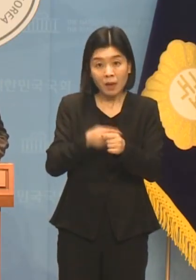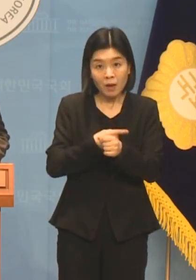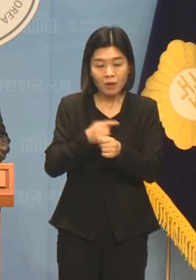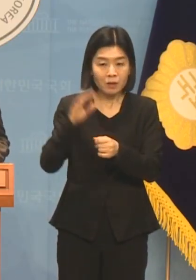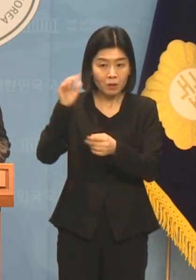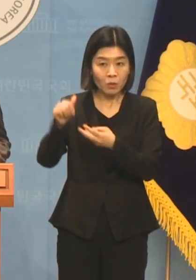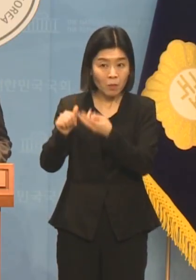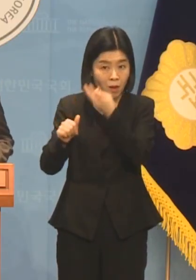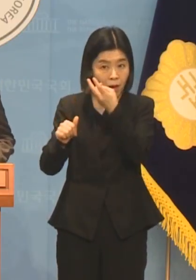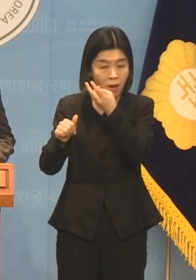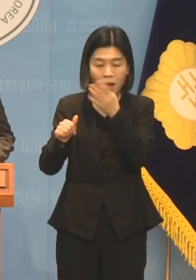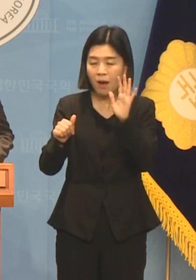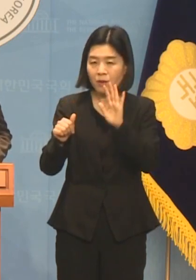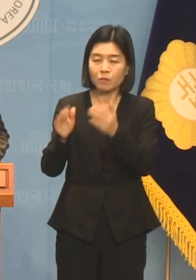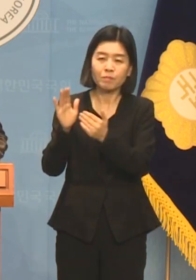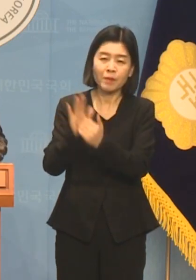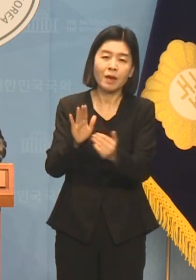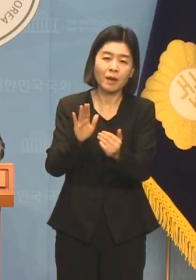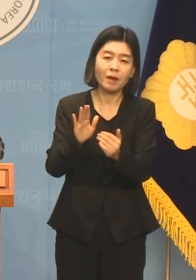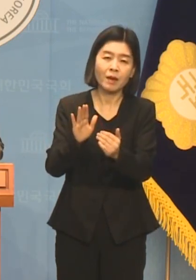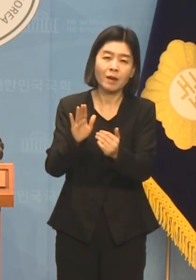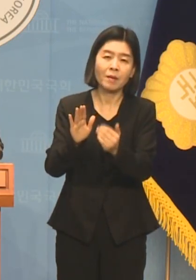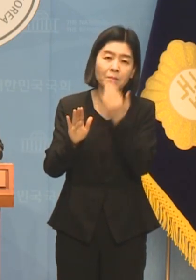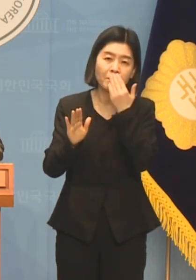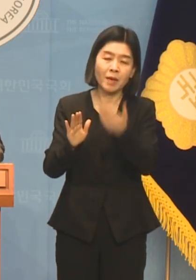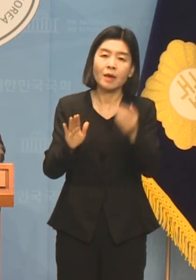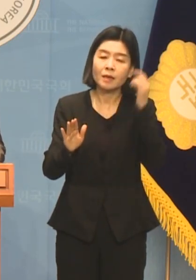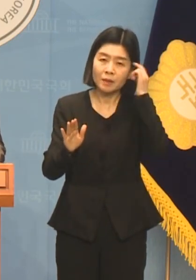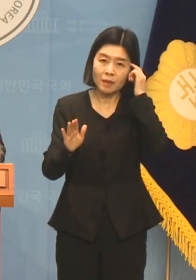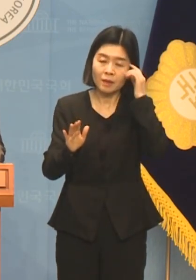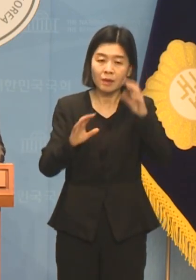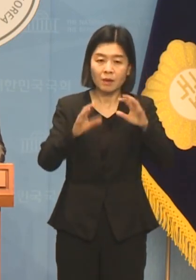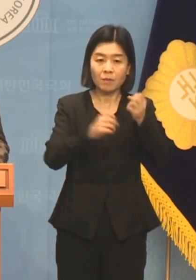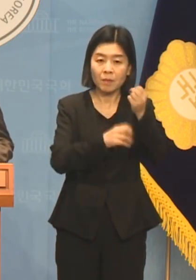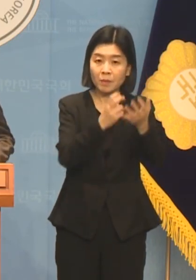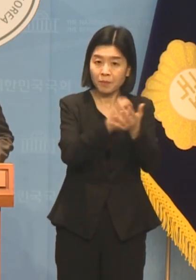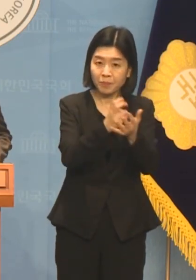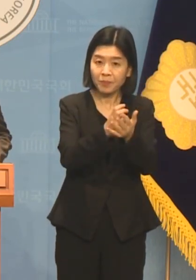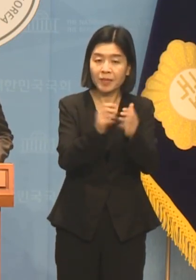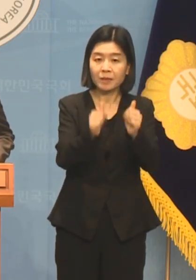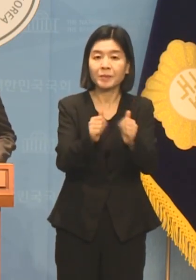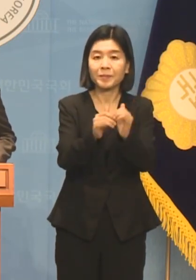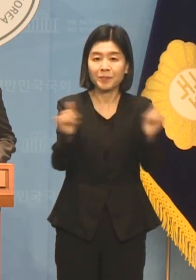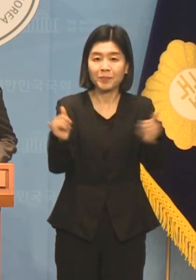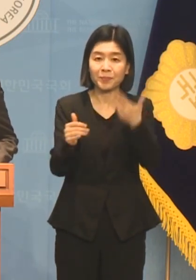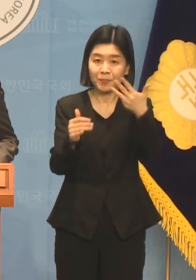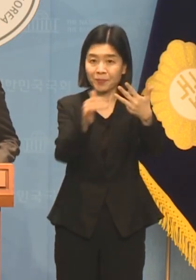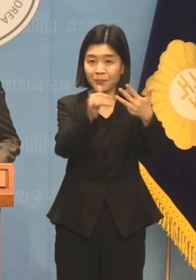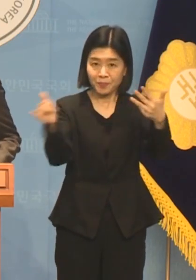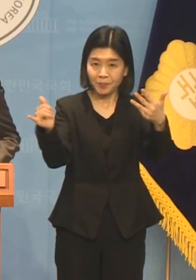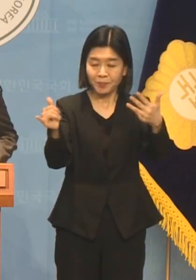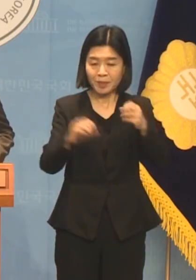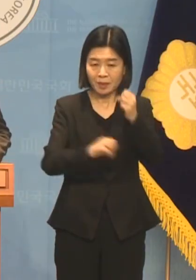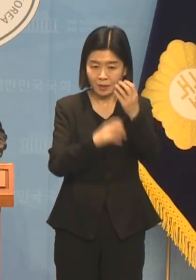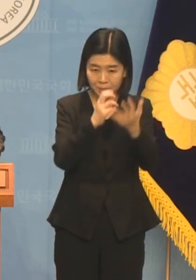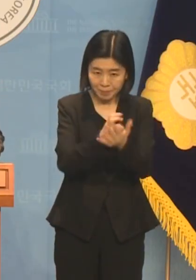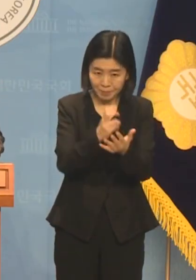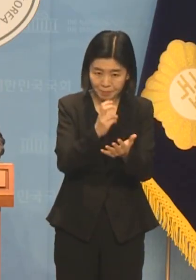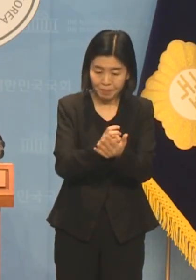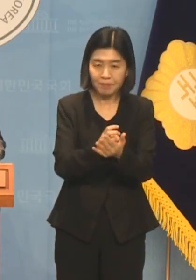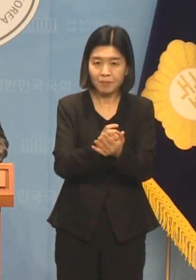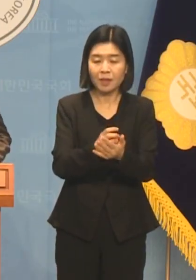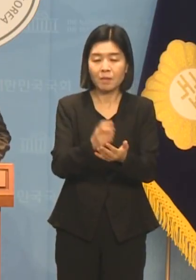기각과 각하가 될 수밖에 없다. 그래서 헌법재판관 8분께서 헌법과 법률과 양심에